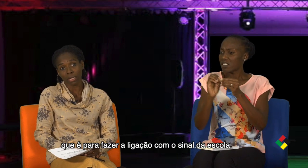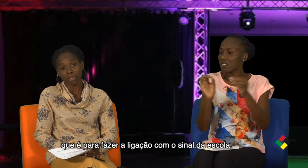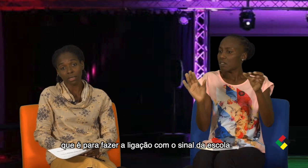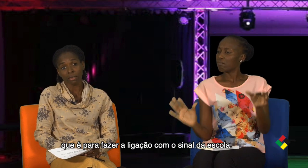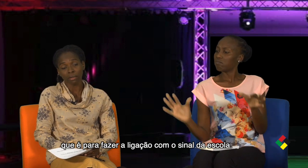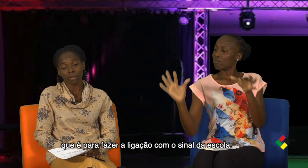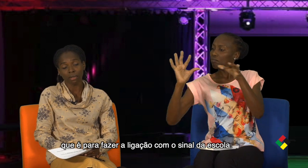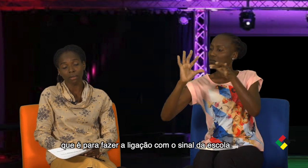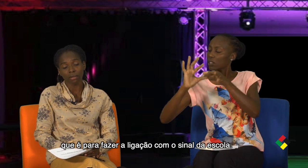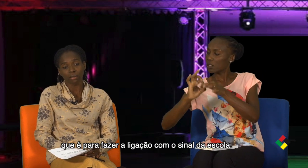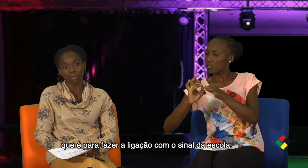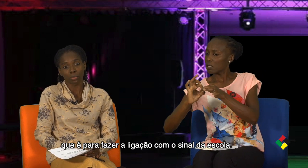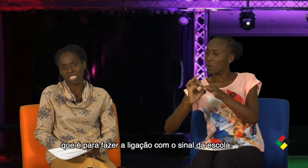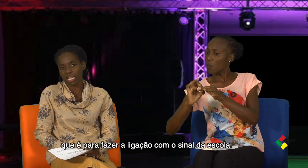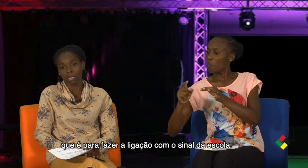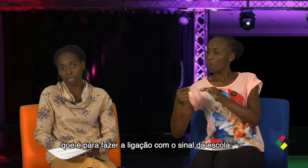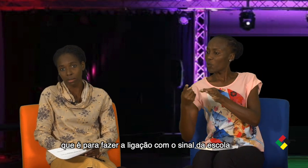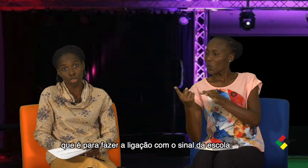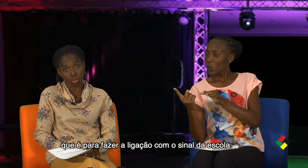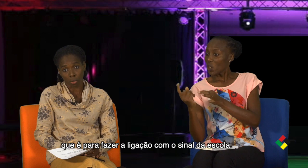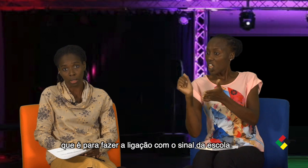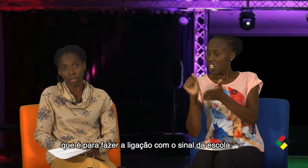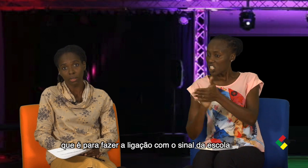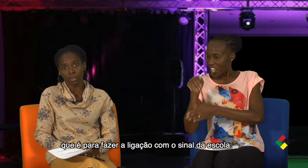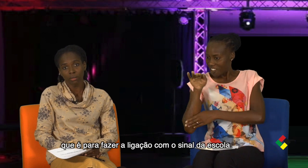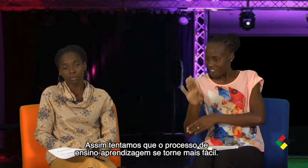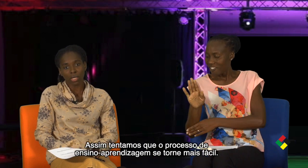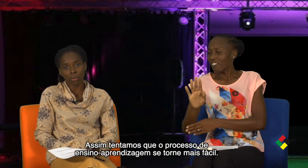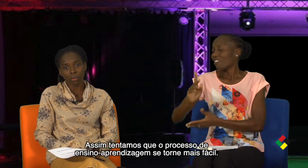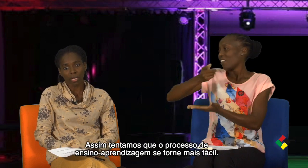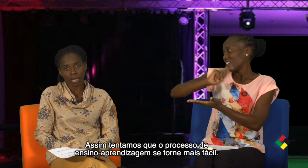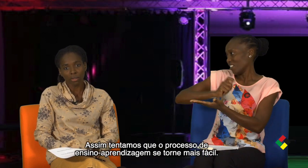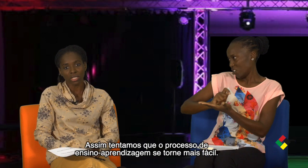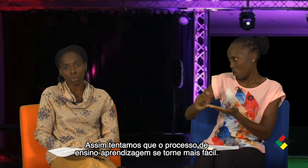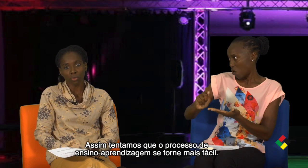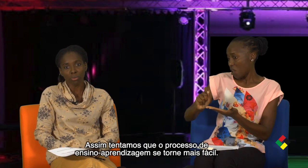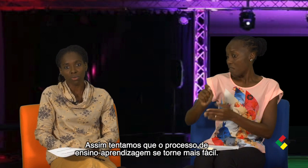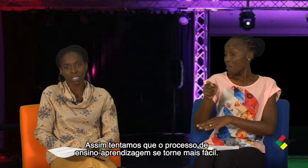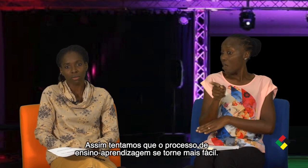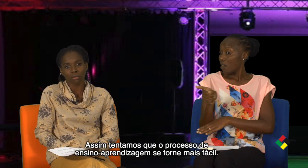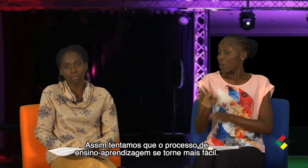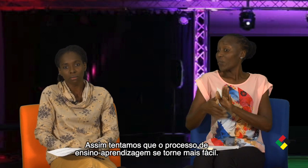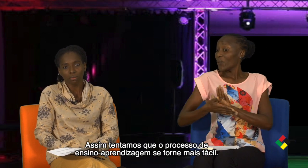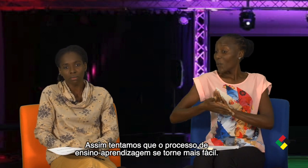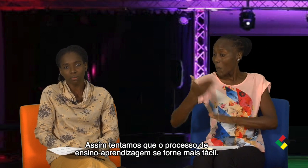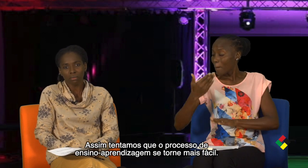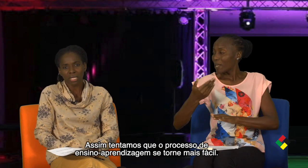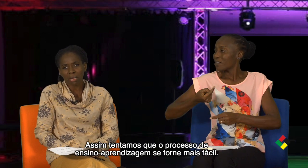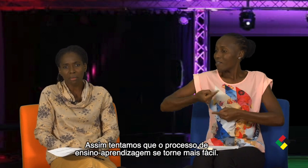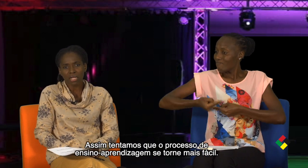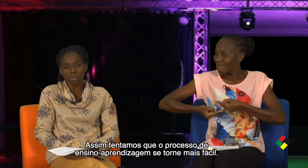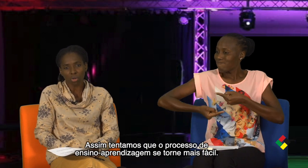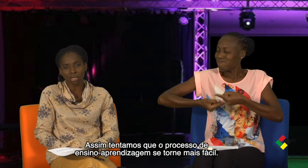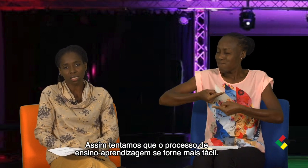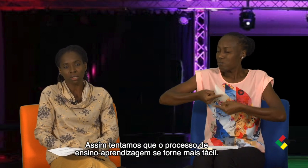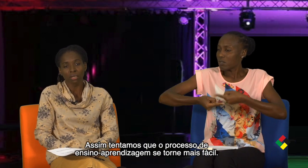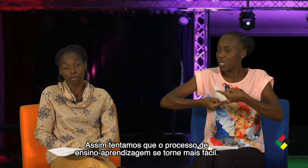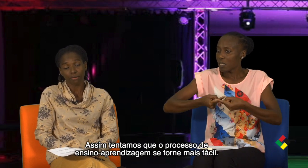da o sinal de escola. Então é aí já onde o processo meramente torna-se